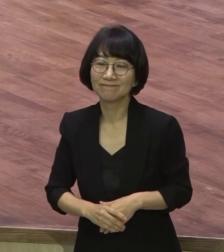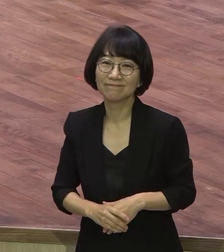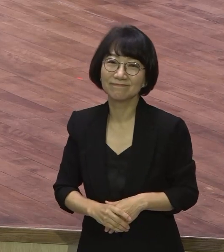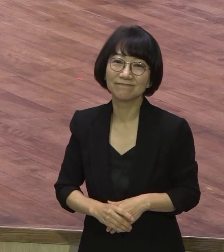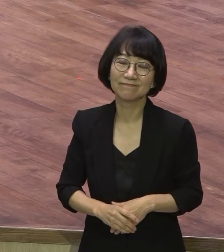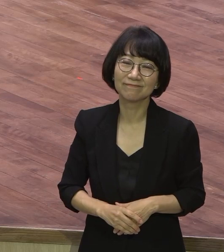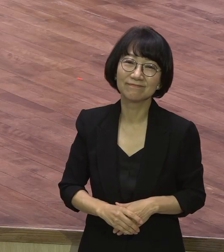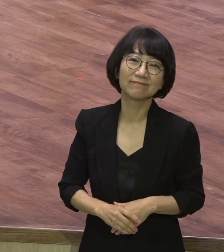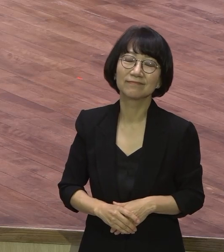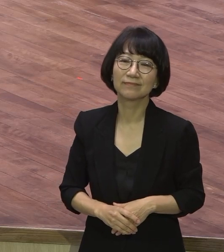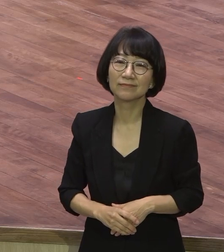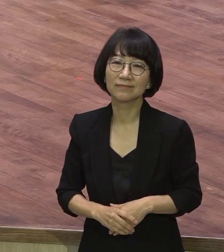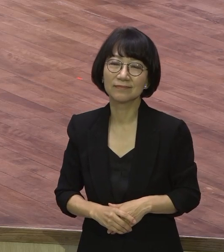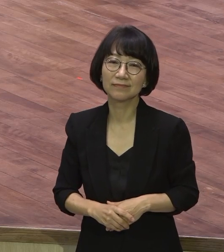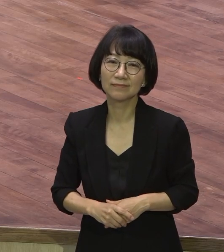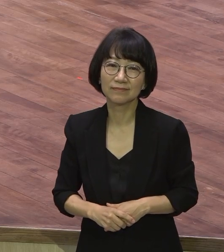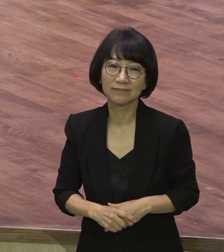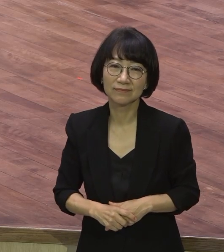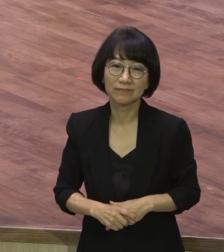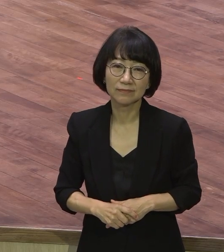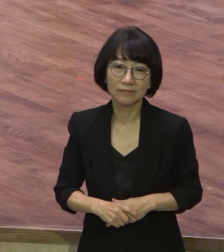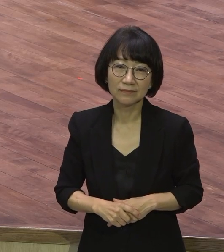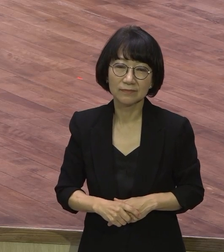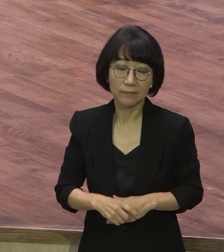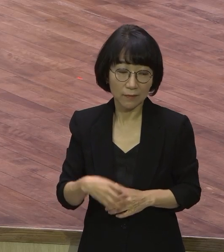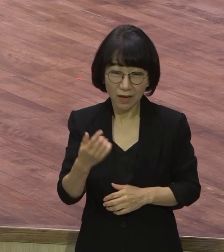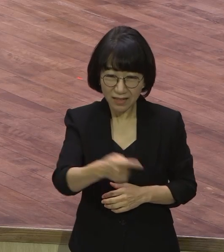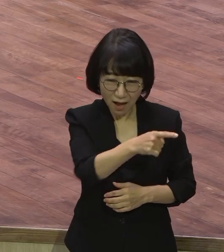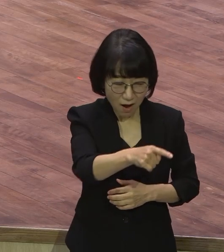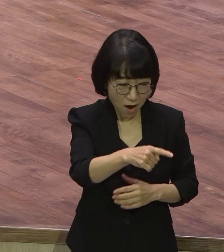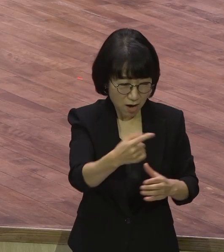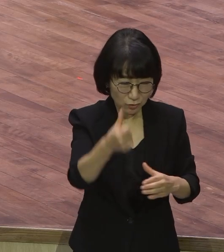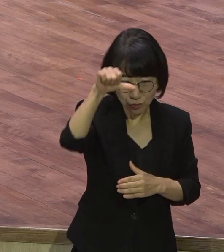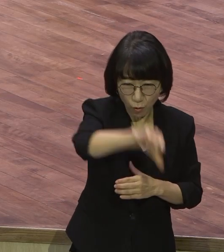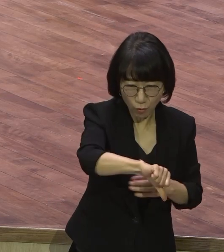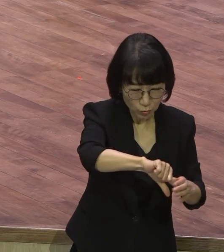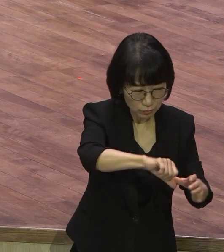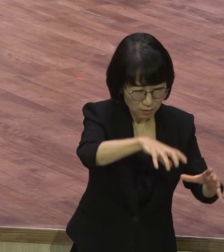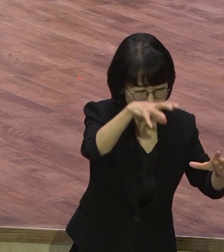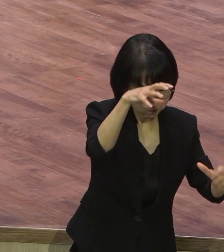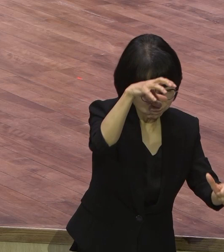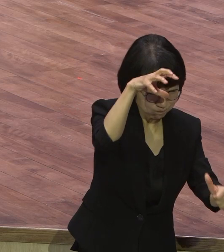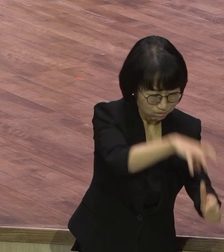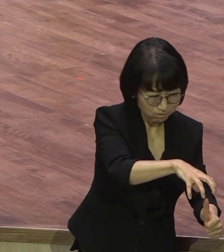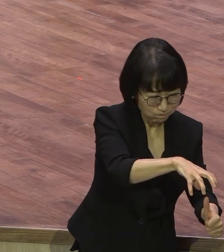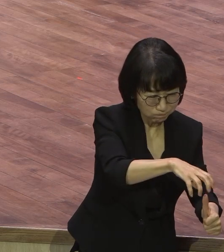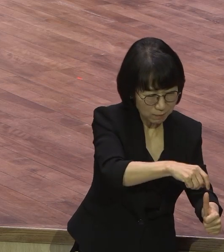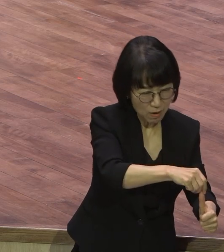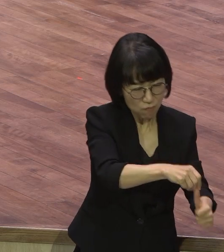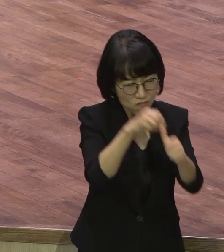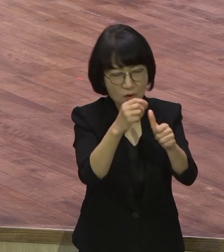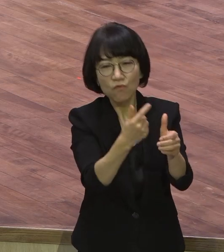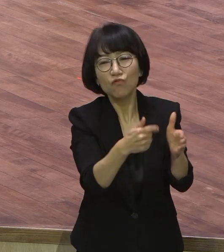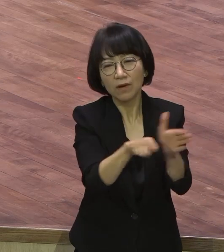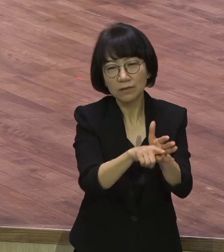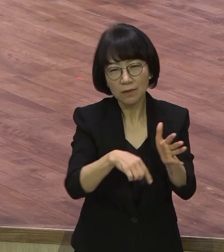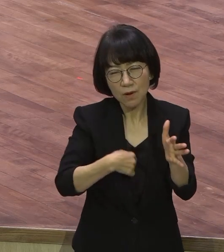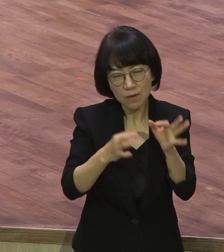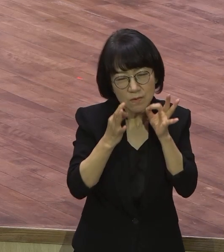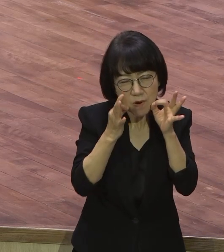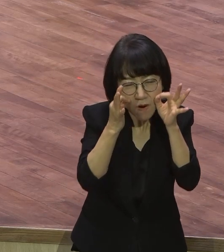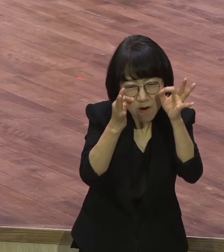사람들은 이런 저주받은 운명에 빠져나기 위해서 스스로 노력을 많이 합니다. 스스로 행복하게